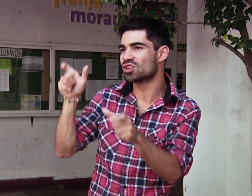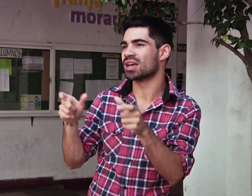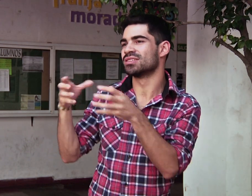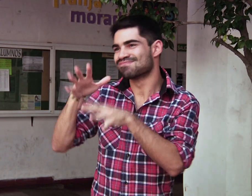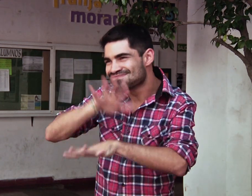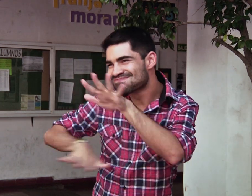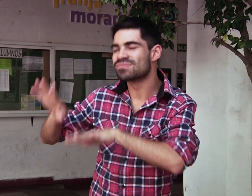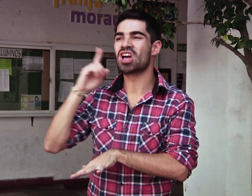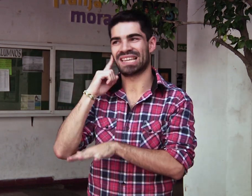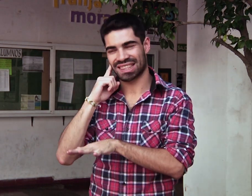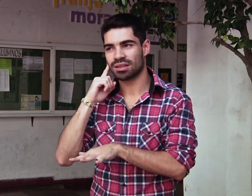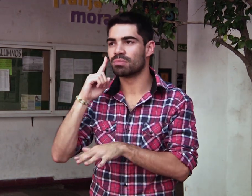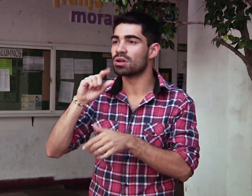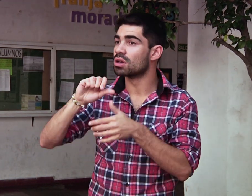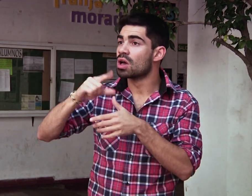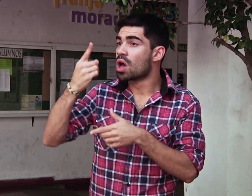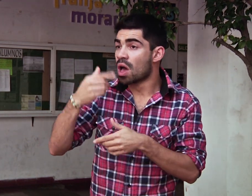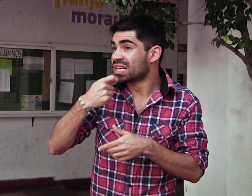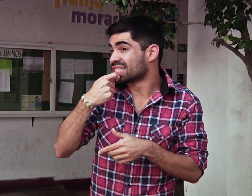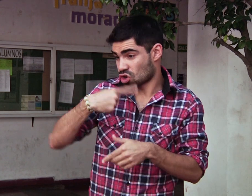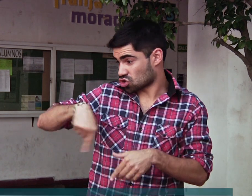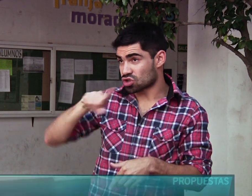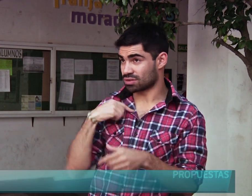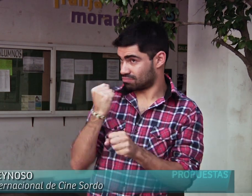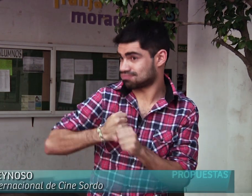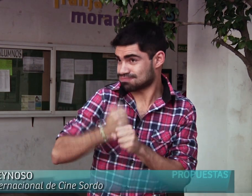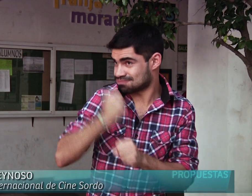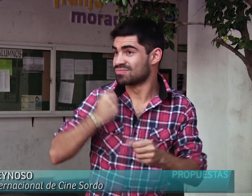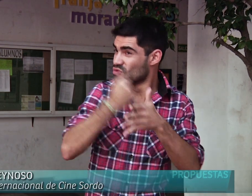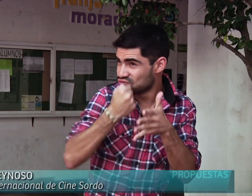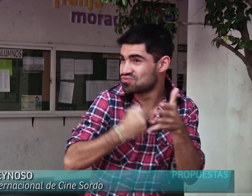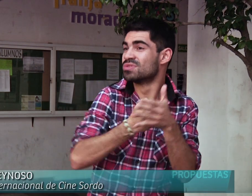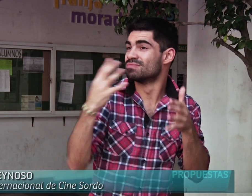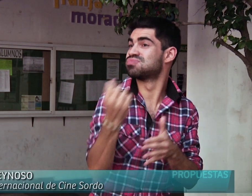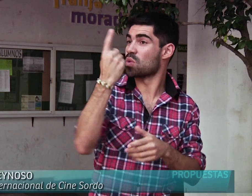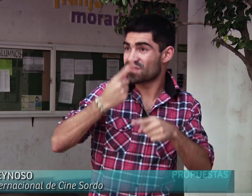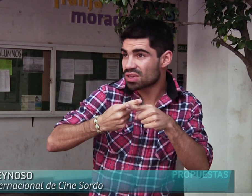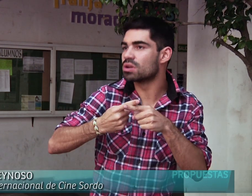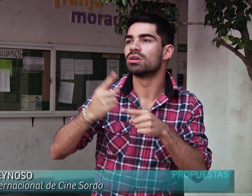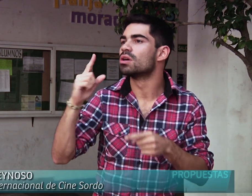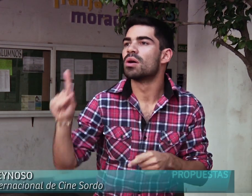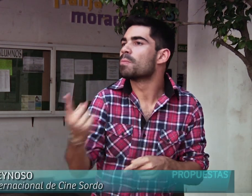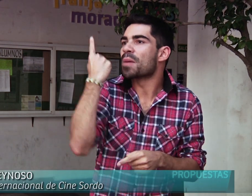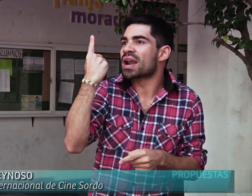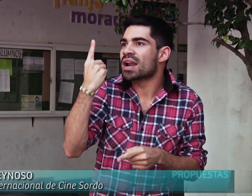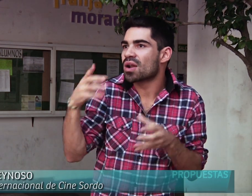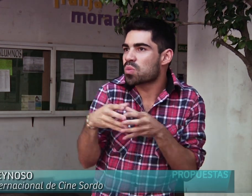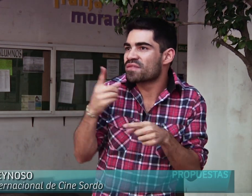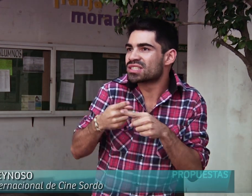Bueno hay algunos sordos pero es más organizado por los oyentes nosotros estuvimos trabajando y este es